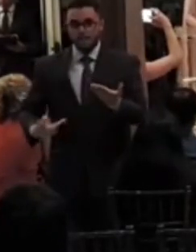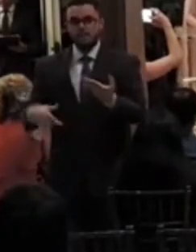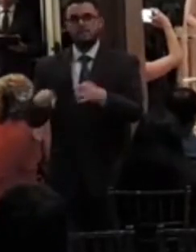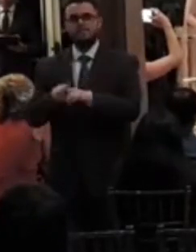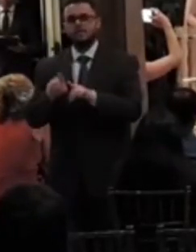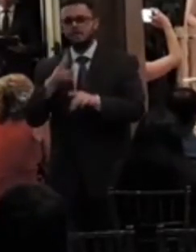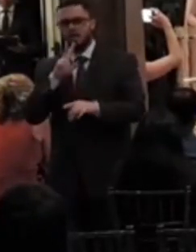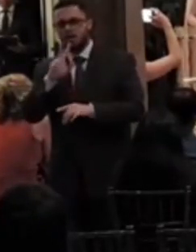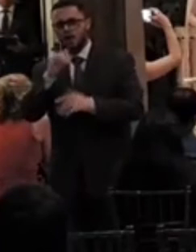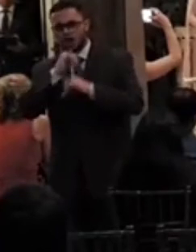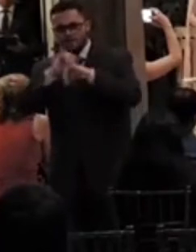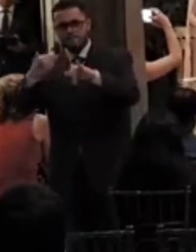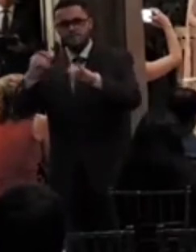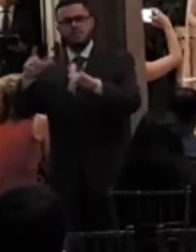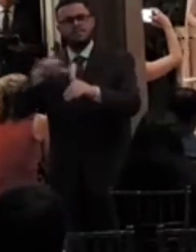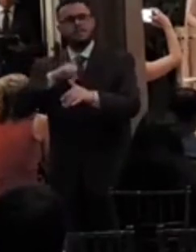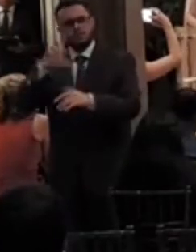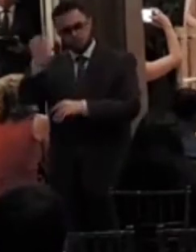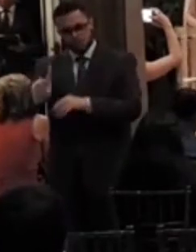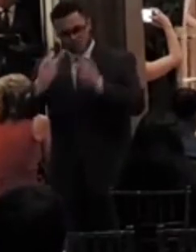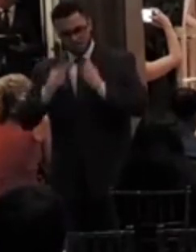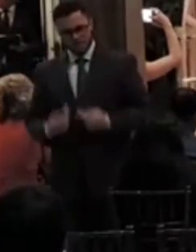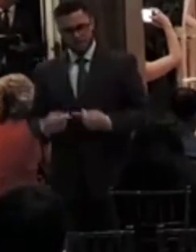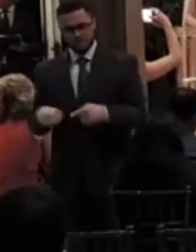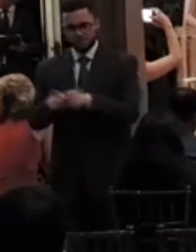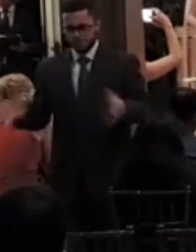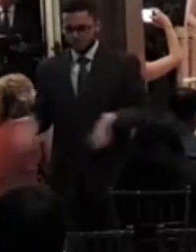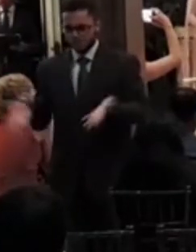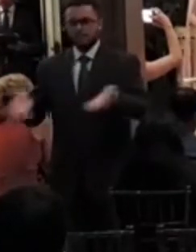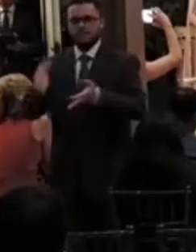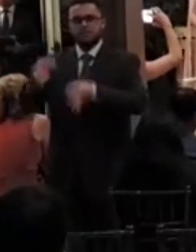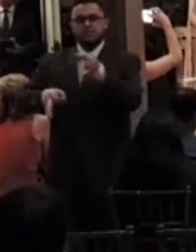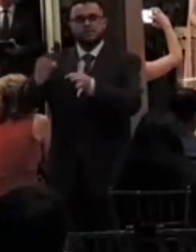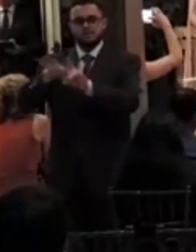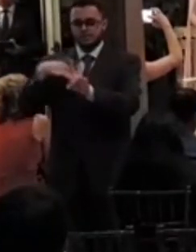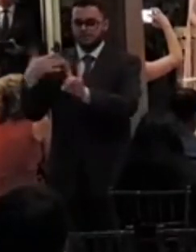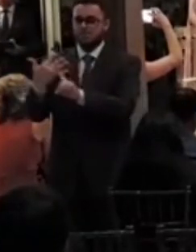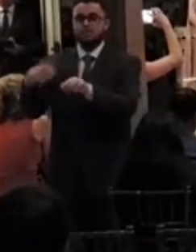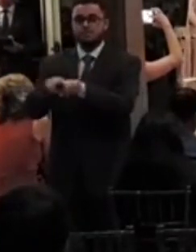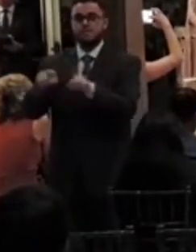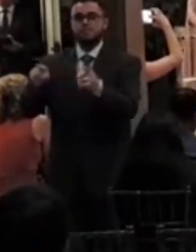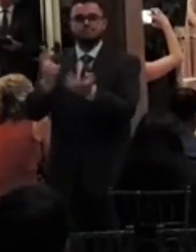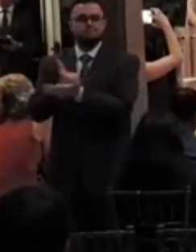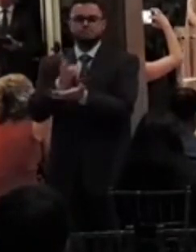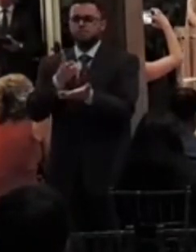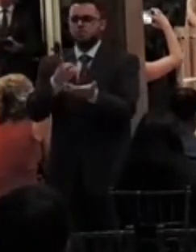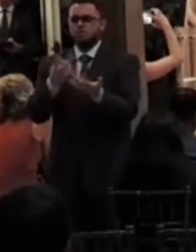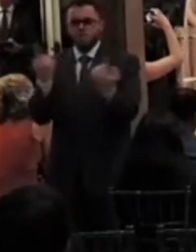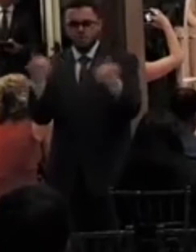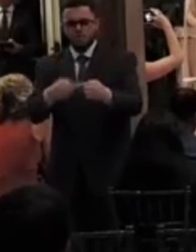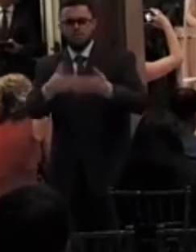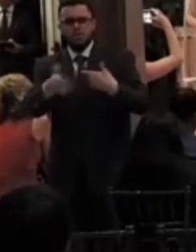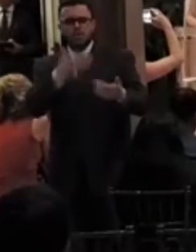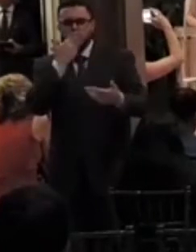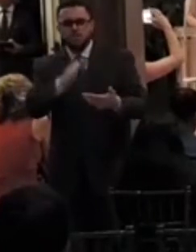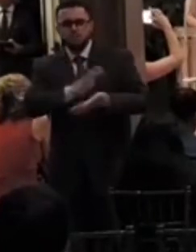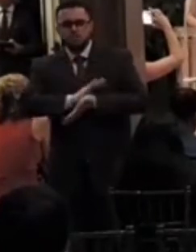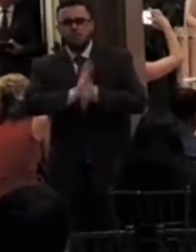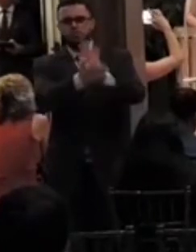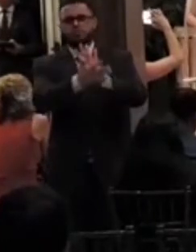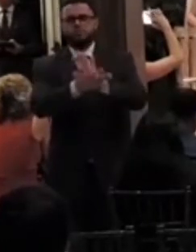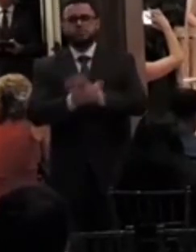os direitos humanos, promovendo justiça social e enfrentando toda forma de opressão e